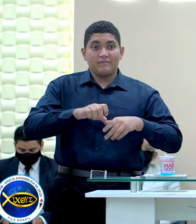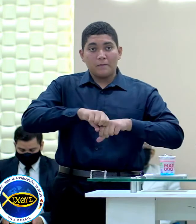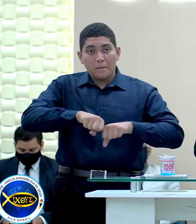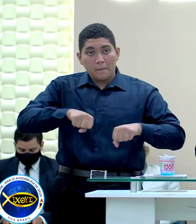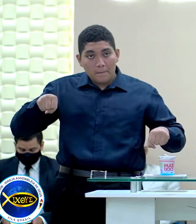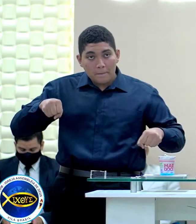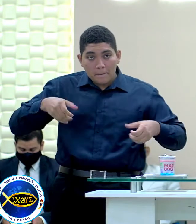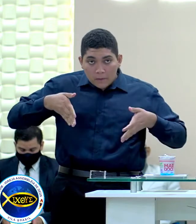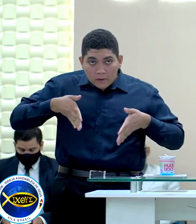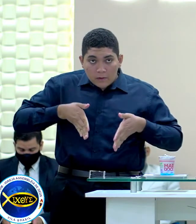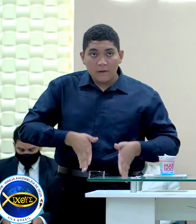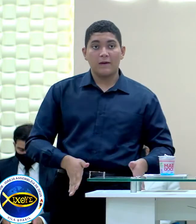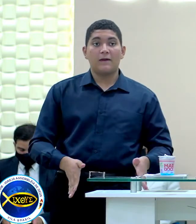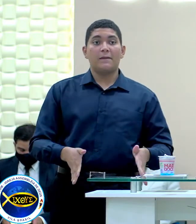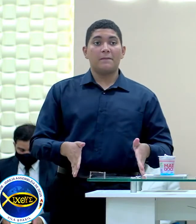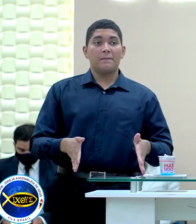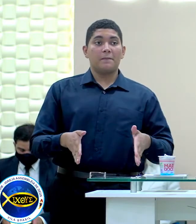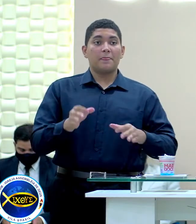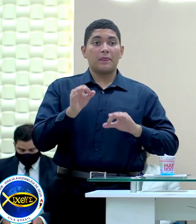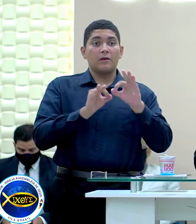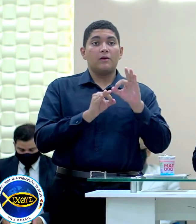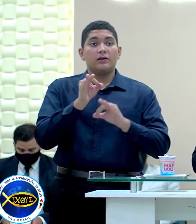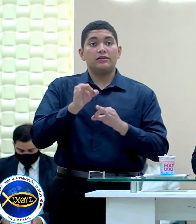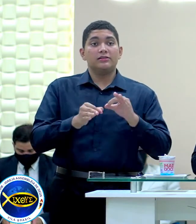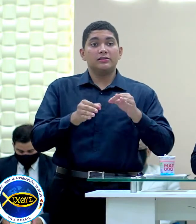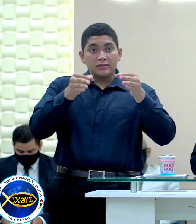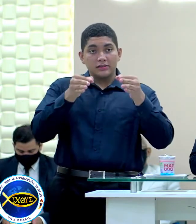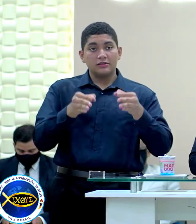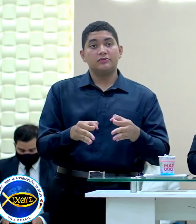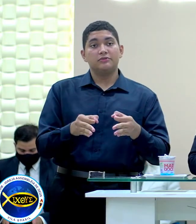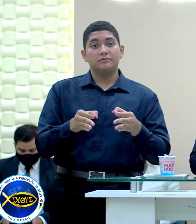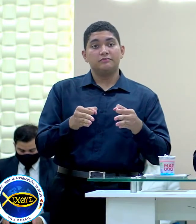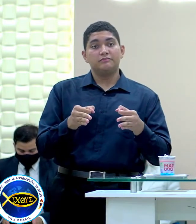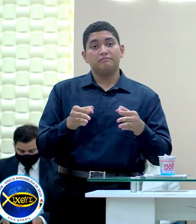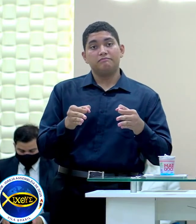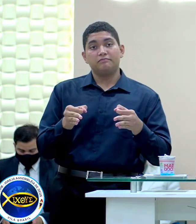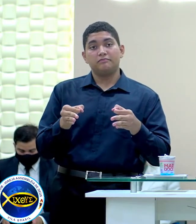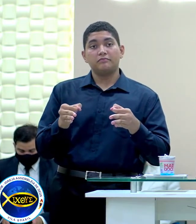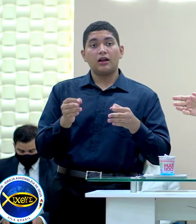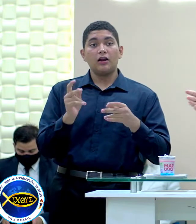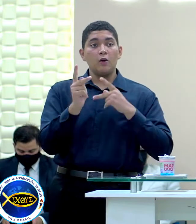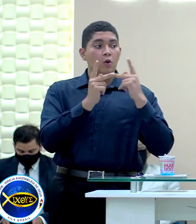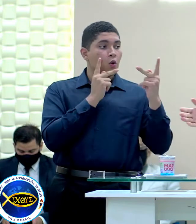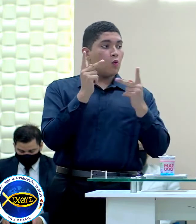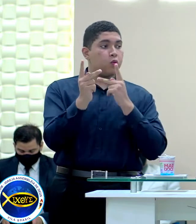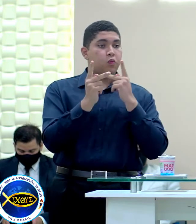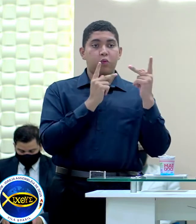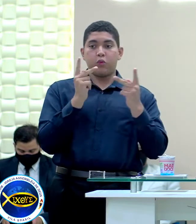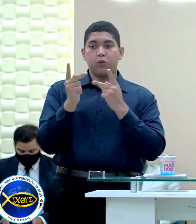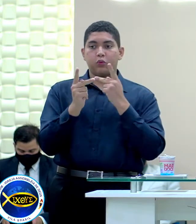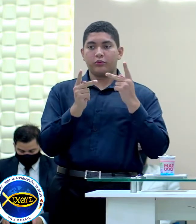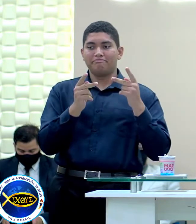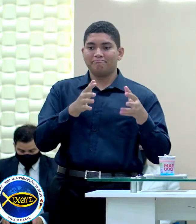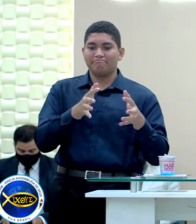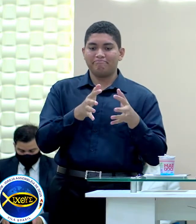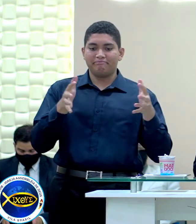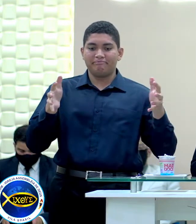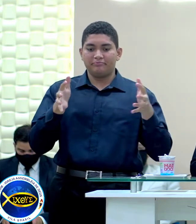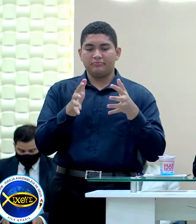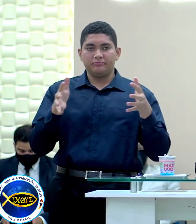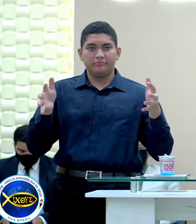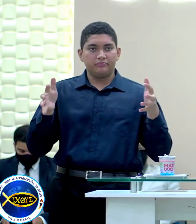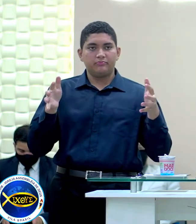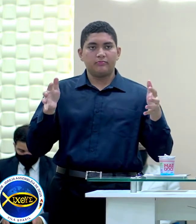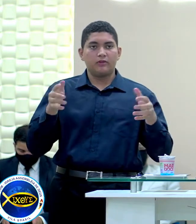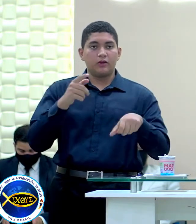e deixá-las bem ajustadas, para que o vento não as levasse de um lado para o outro. Quando